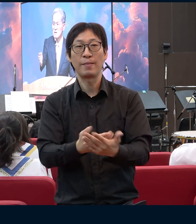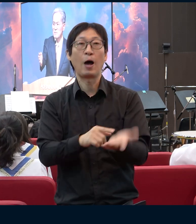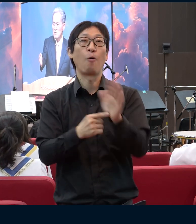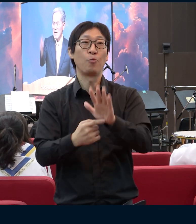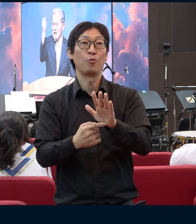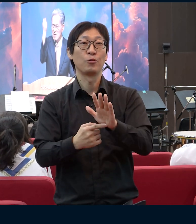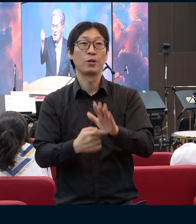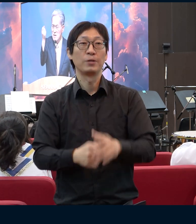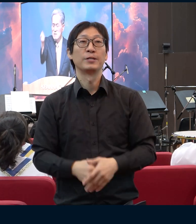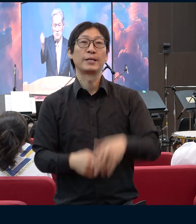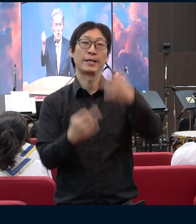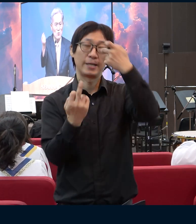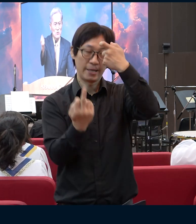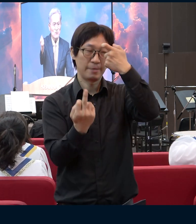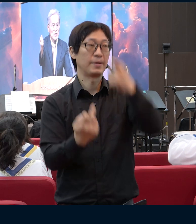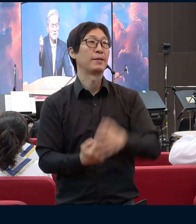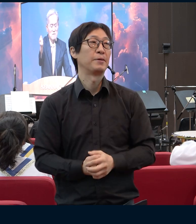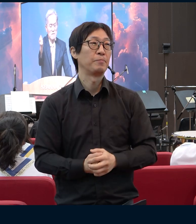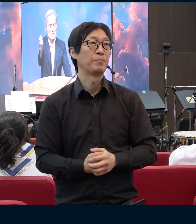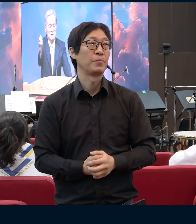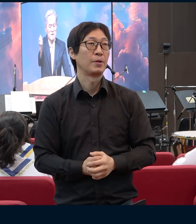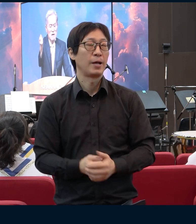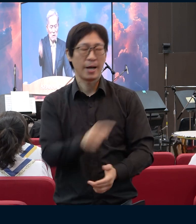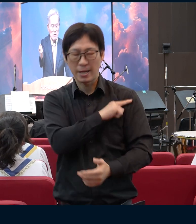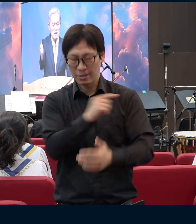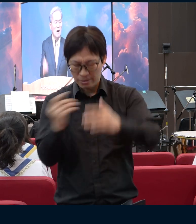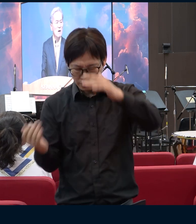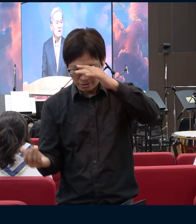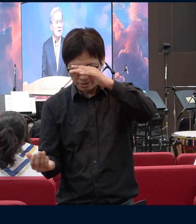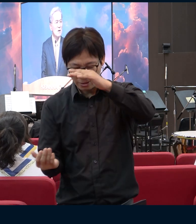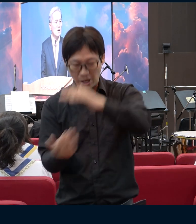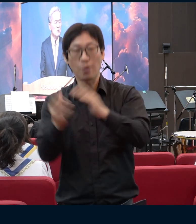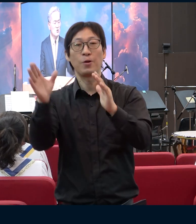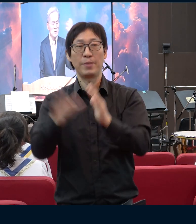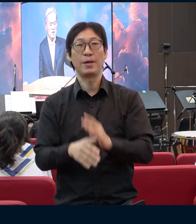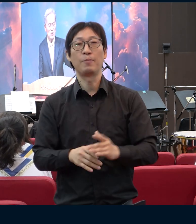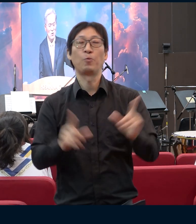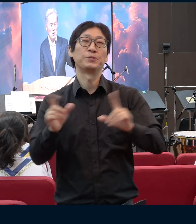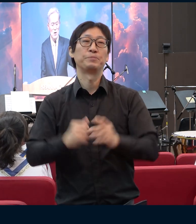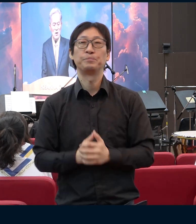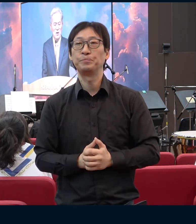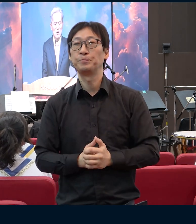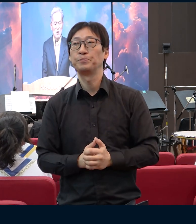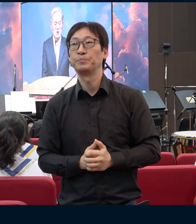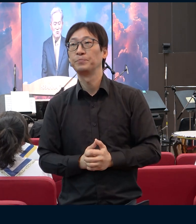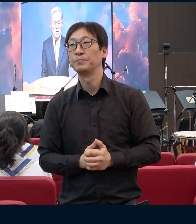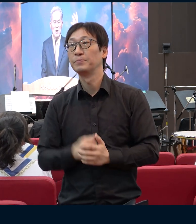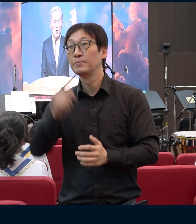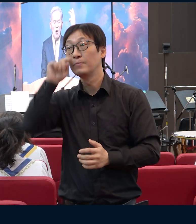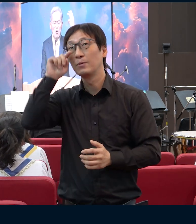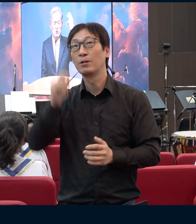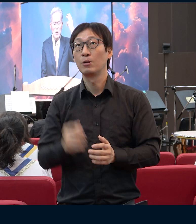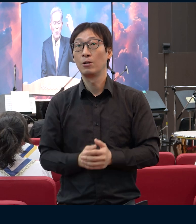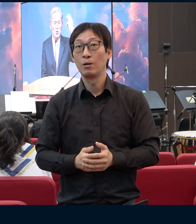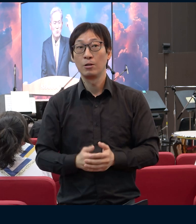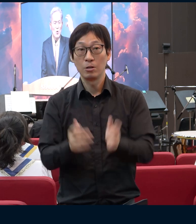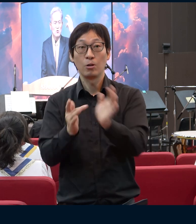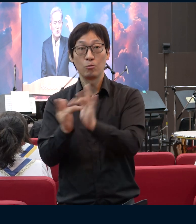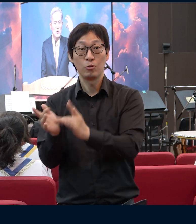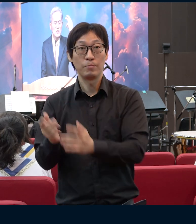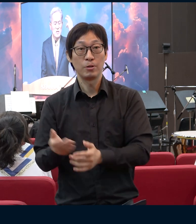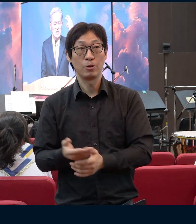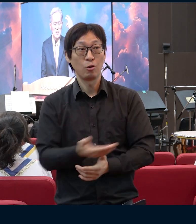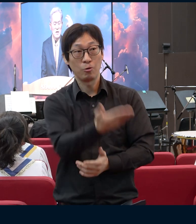잘 드러난 바로 가장 최고의 순간이에요. 그러니까 우리 주님께서 우리에게 거룩의